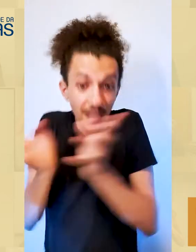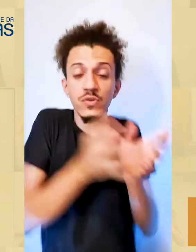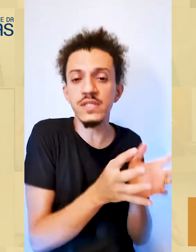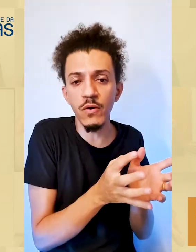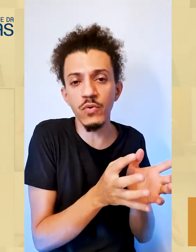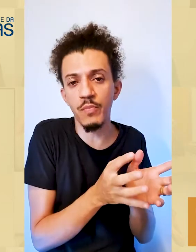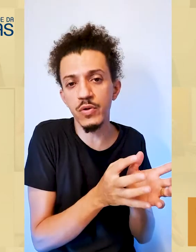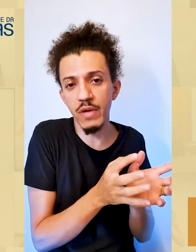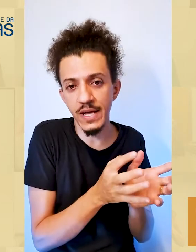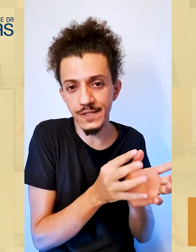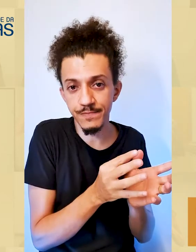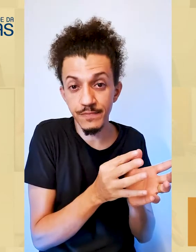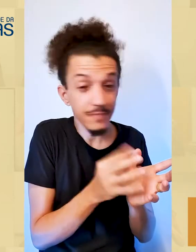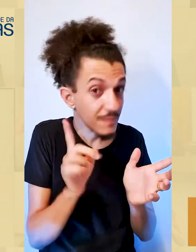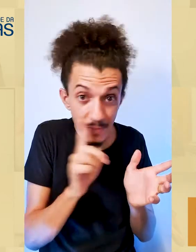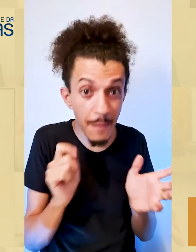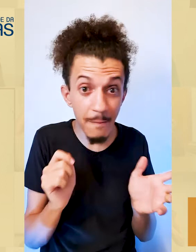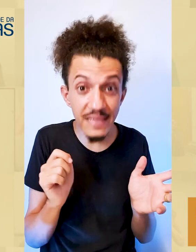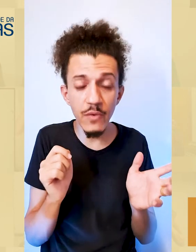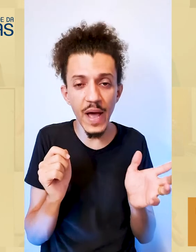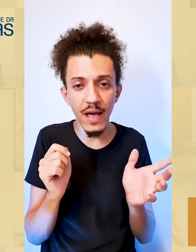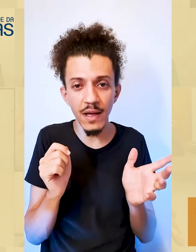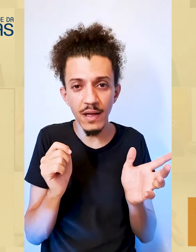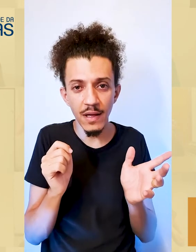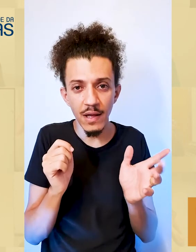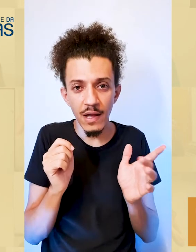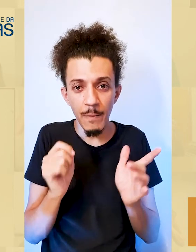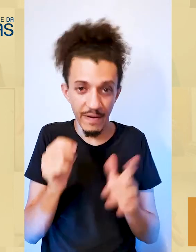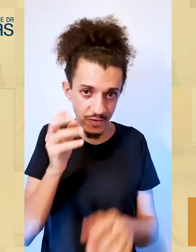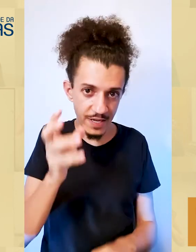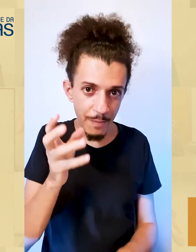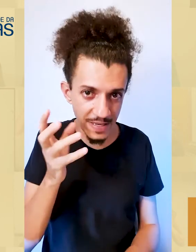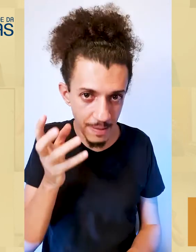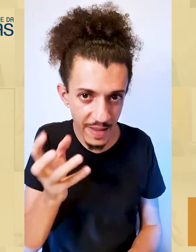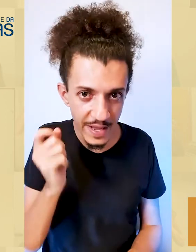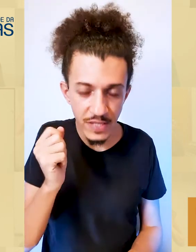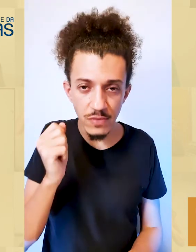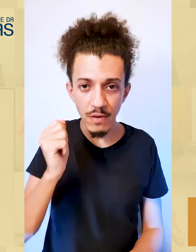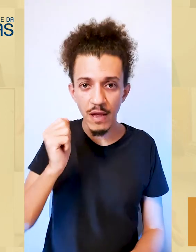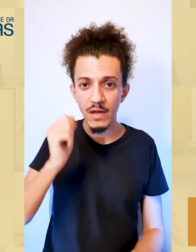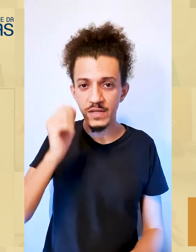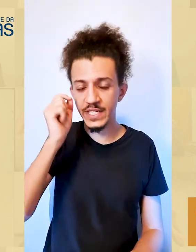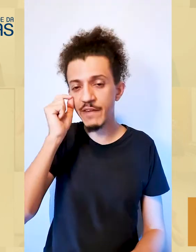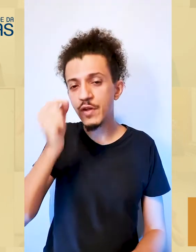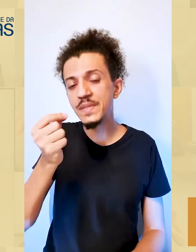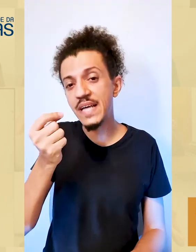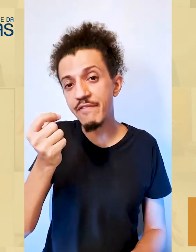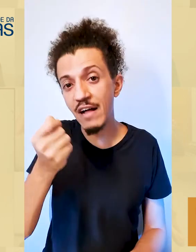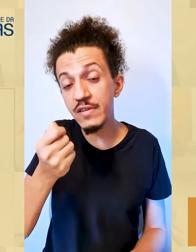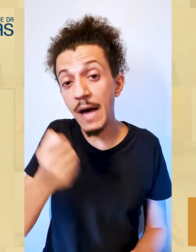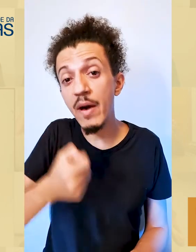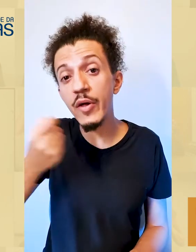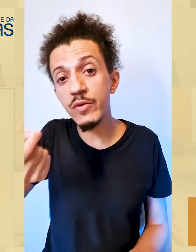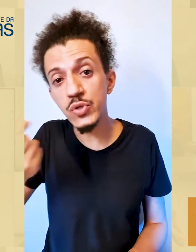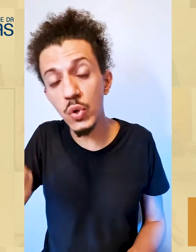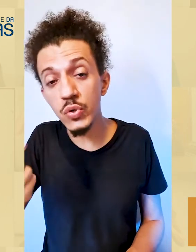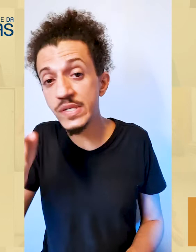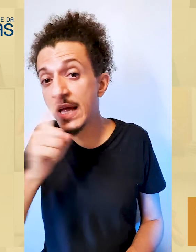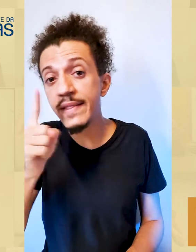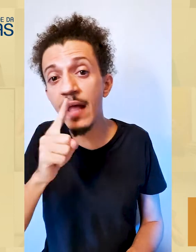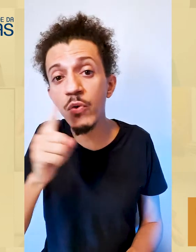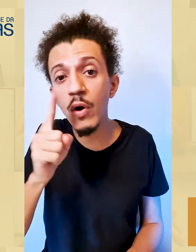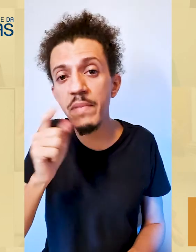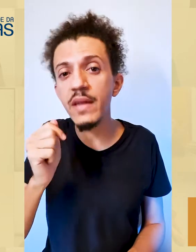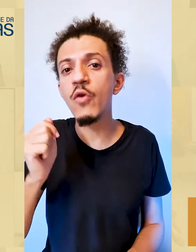uma tradução do português, mas não é. Para você perceber isso, você já deve ter observado que a maioria dos